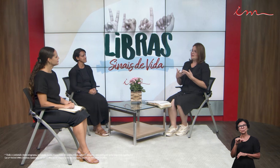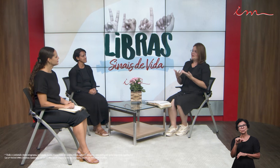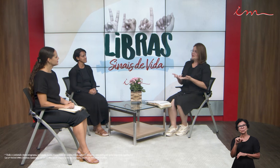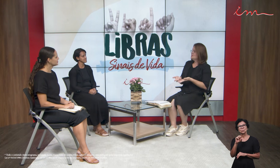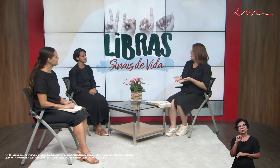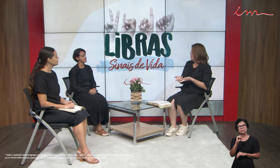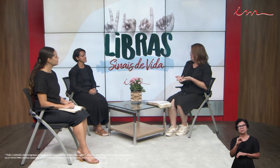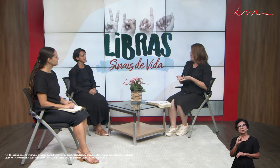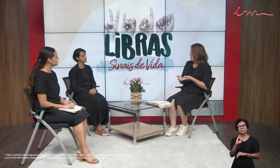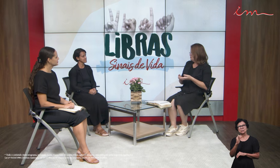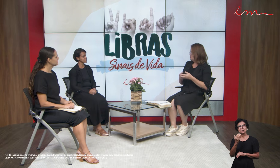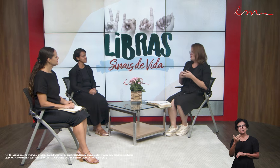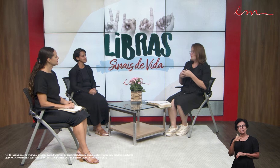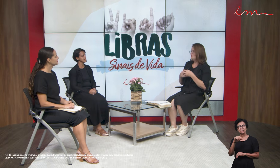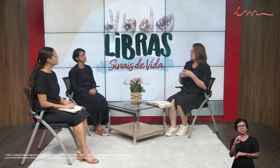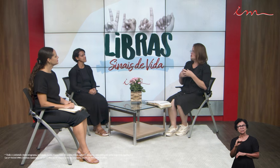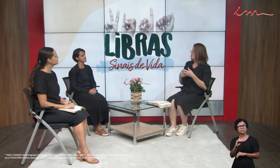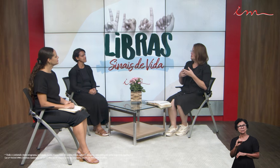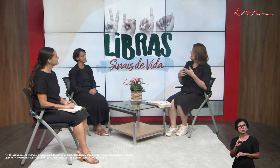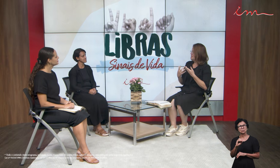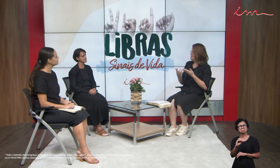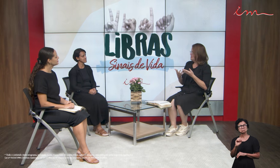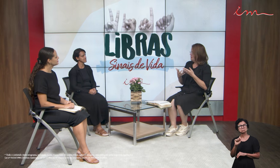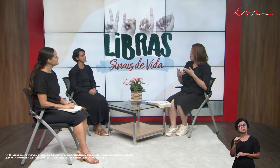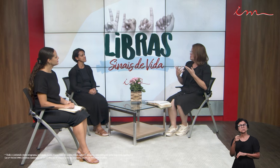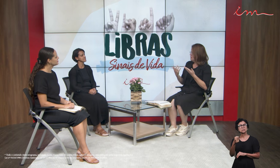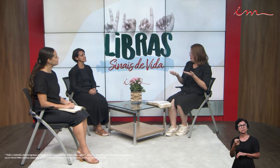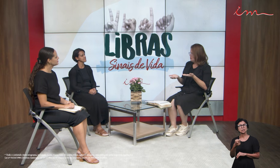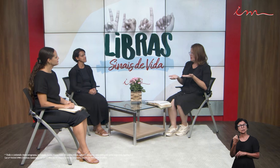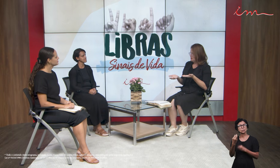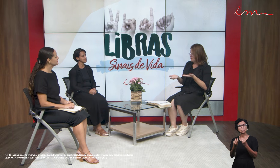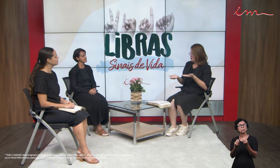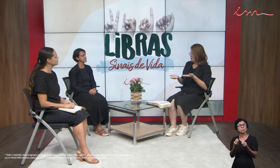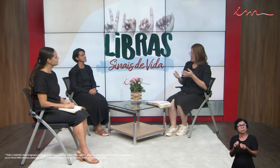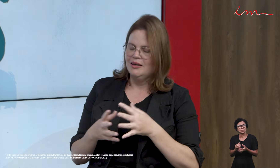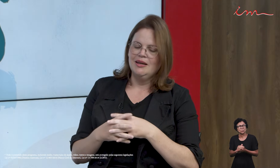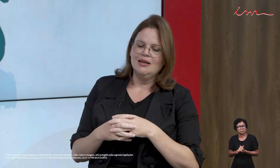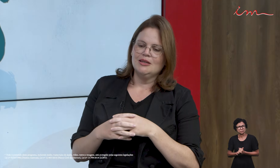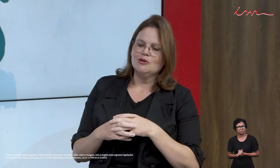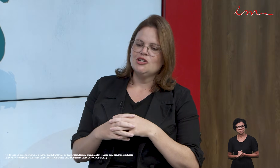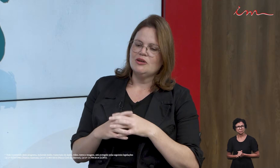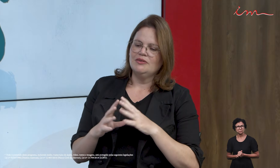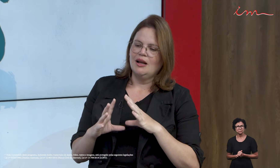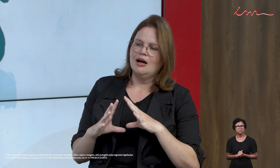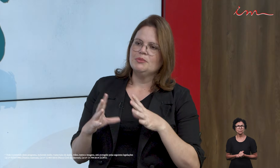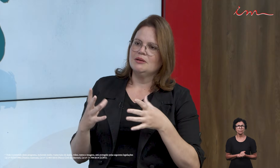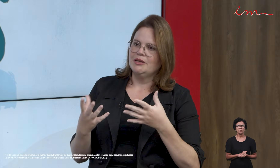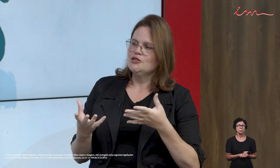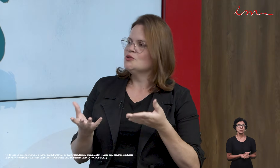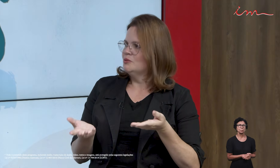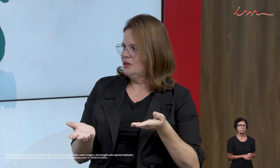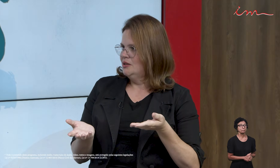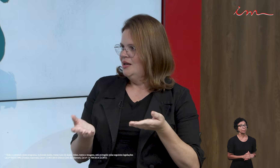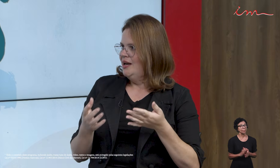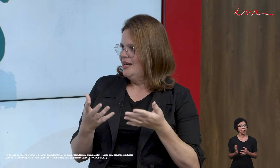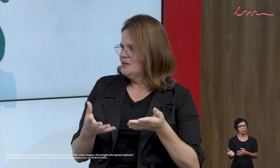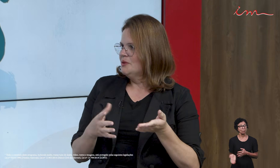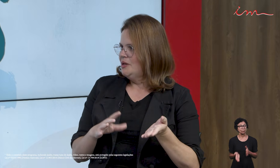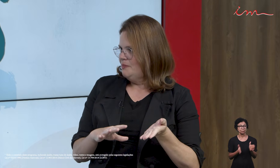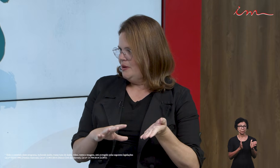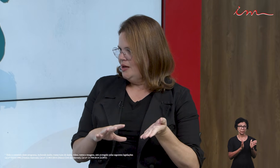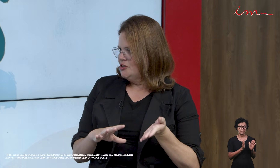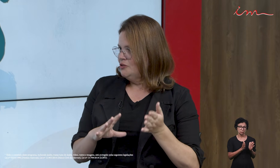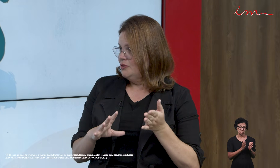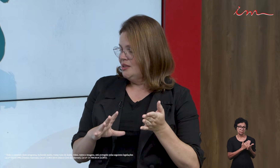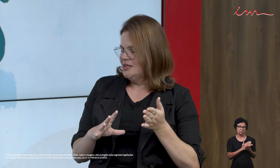que seria circuncisão? Como que nós podemos trazer? E tem um sinal para isso, né? Então, a gente vai falar rapidamente sobre essa